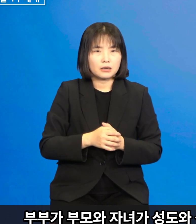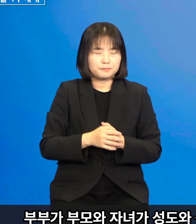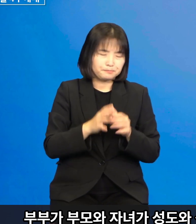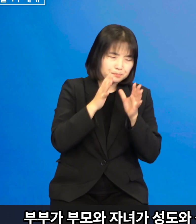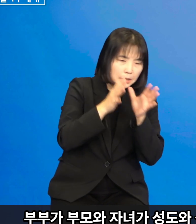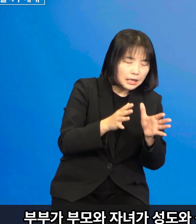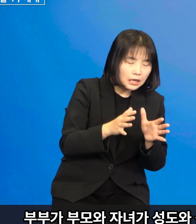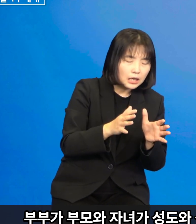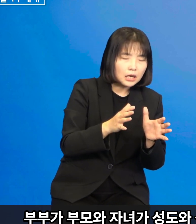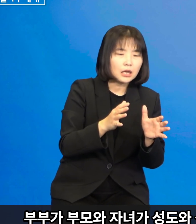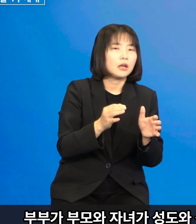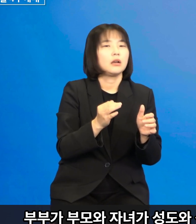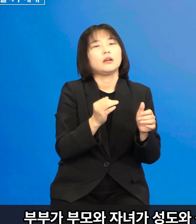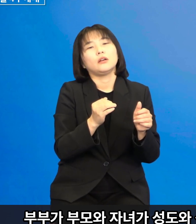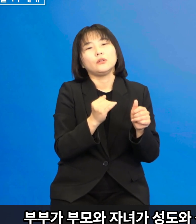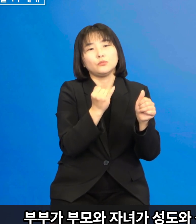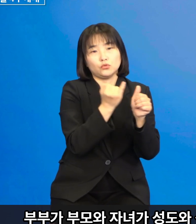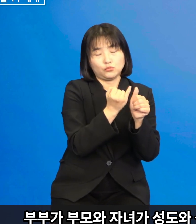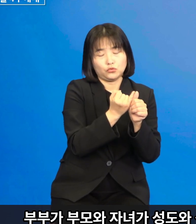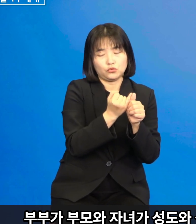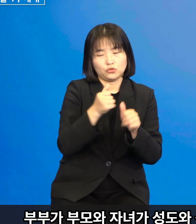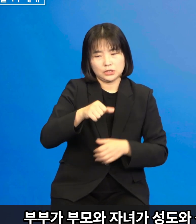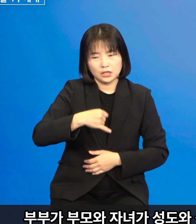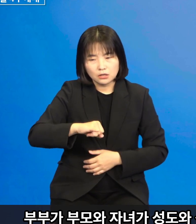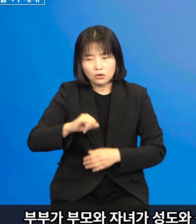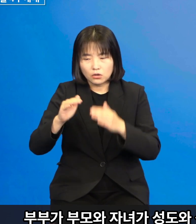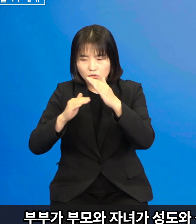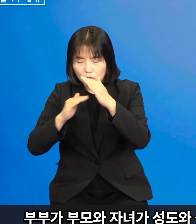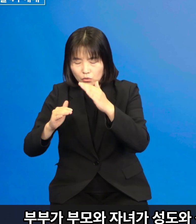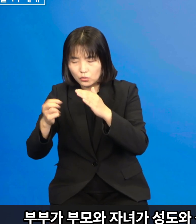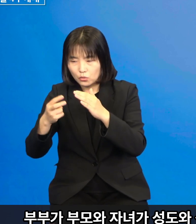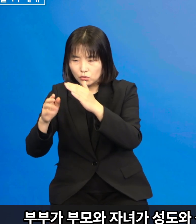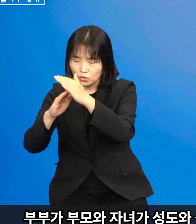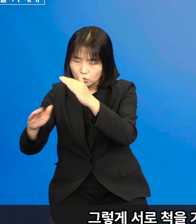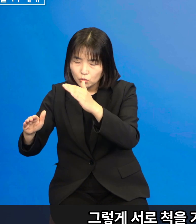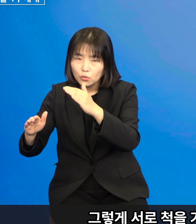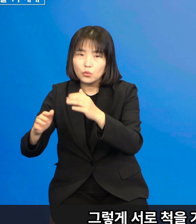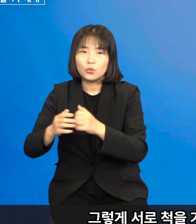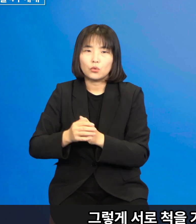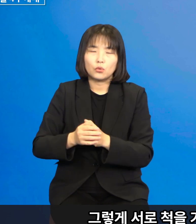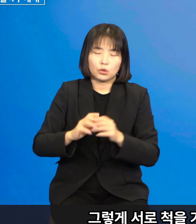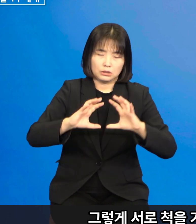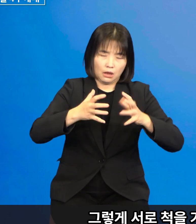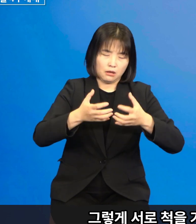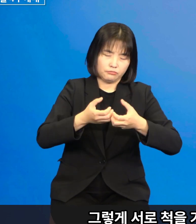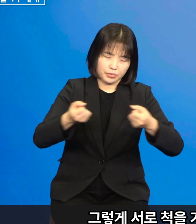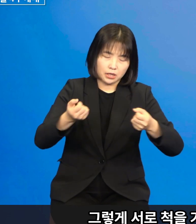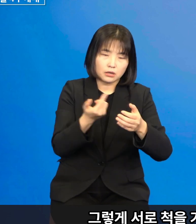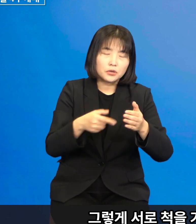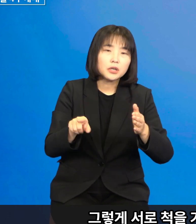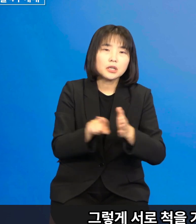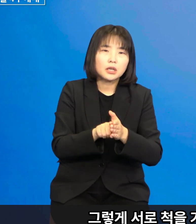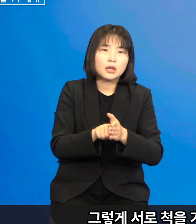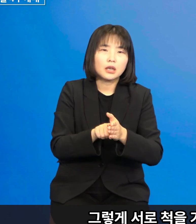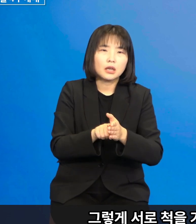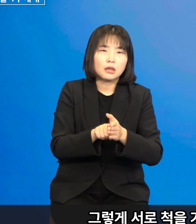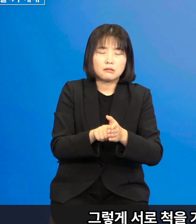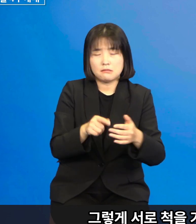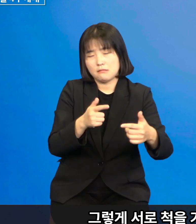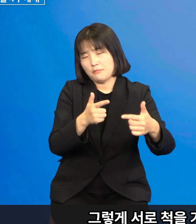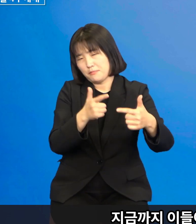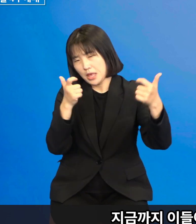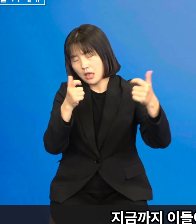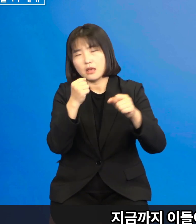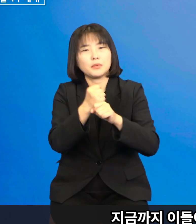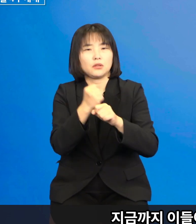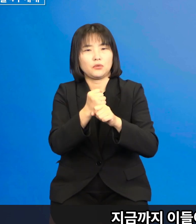부모와 자녀가, 성도와 성도 사이에, 또한 나라가 갈라지도록 그렇게 서로 촉을 겨누게 만든다는